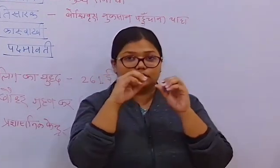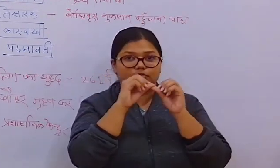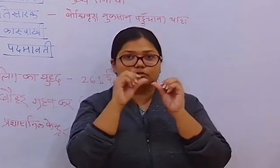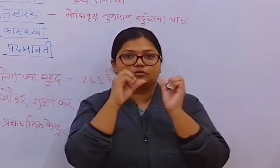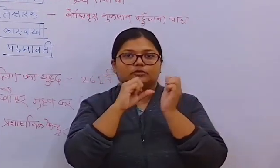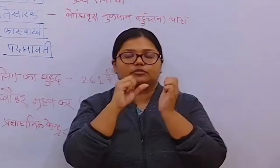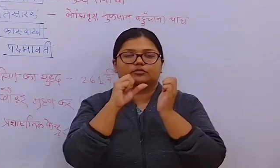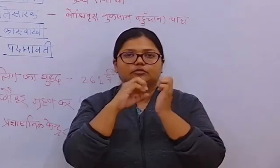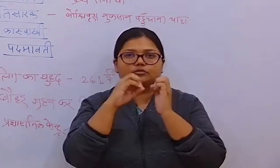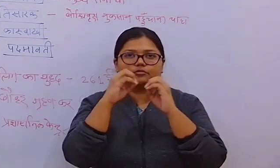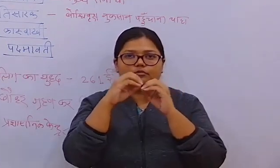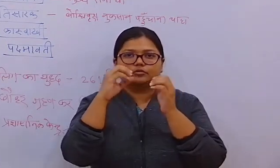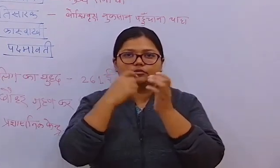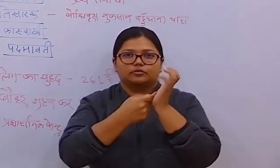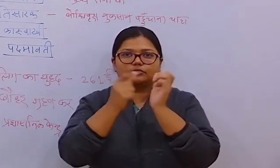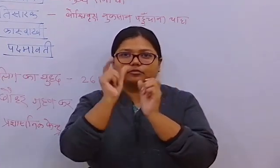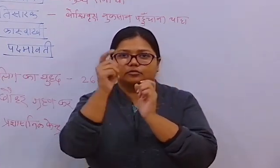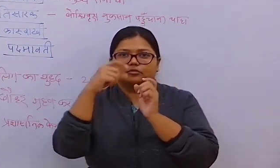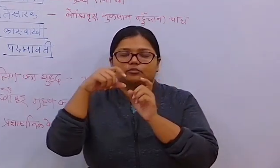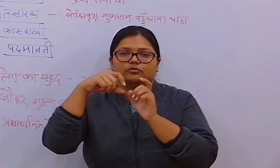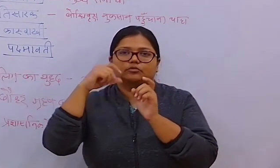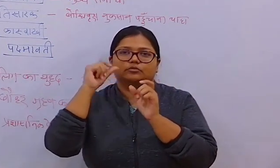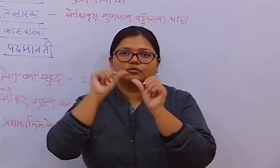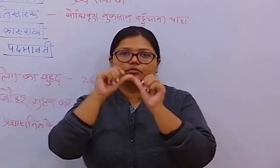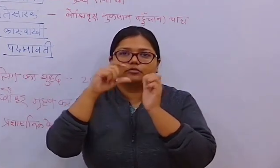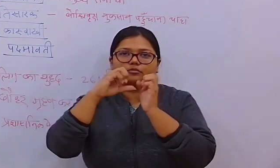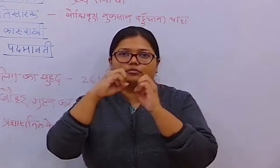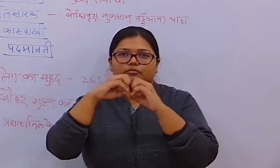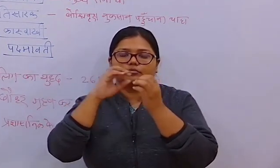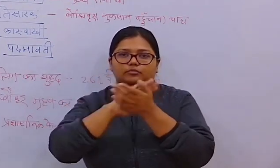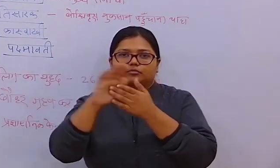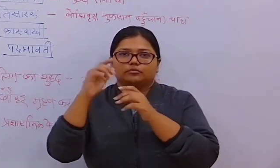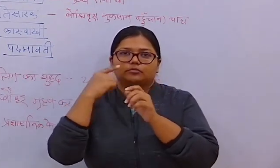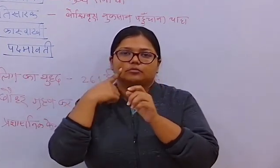बाभ्रू अभिलेख में, बाभ्रू,